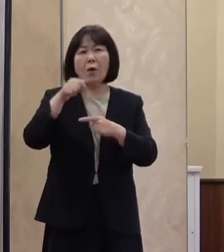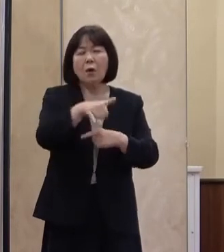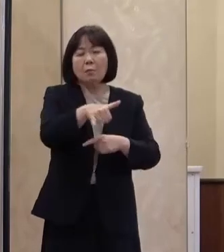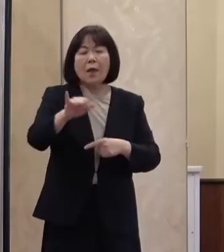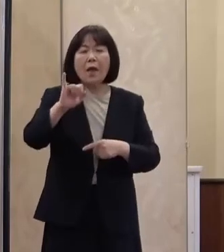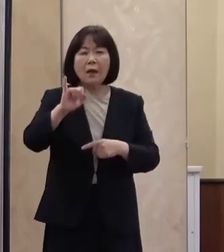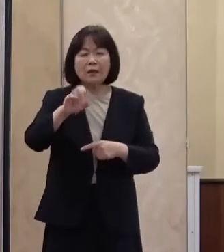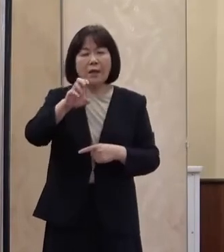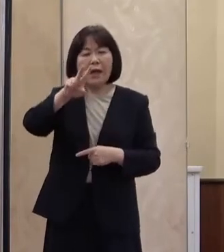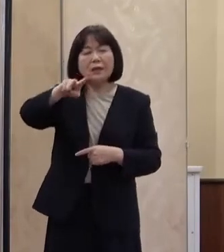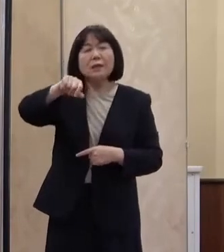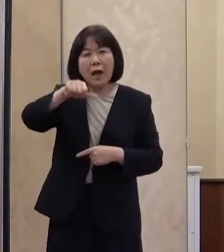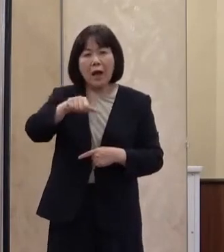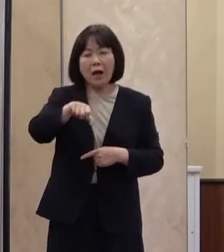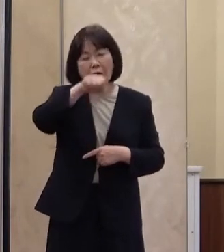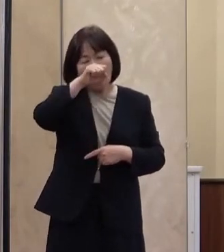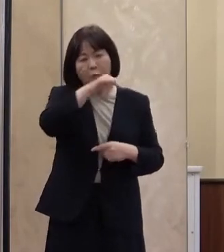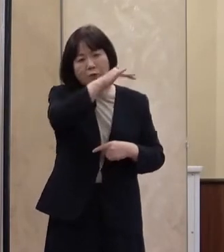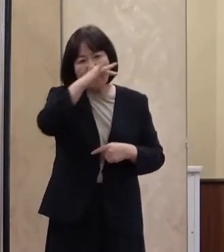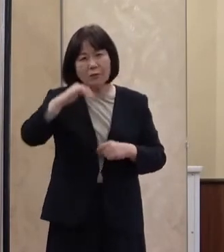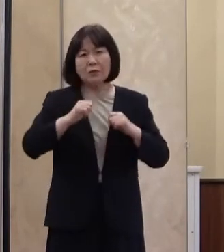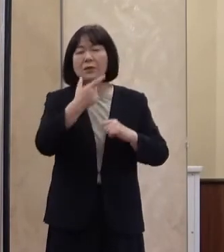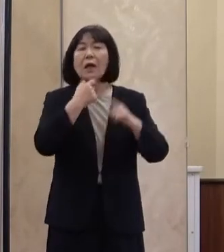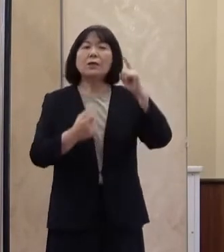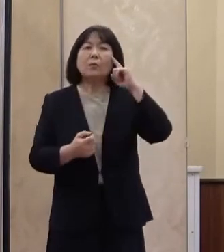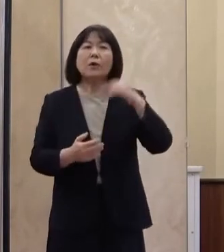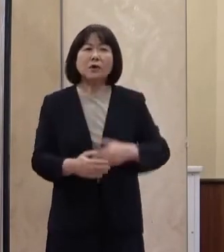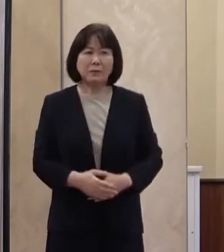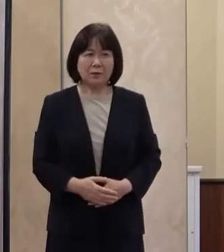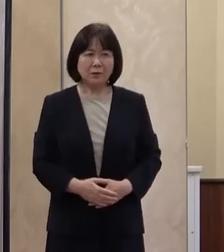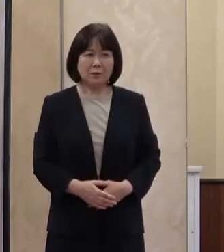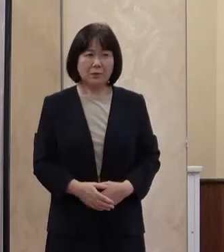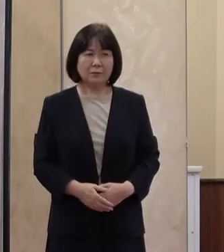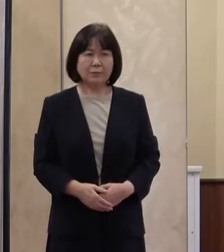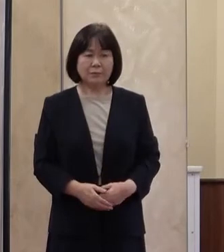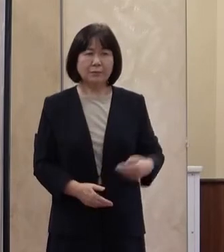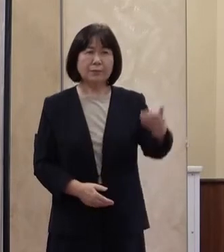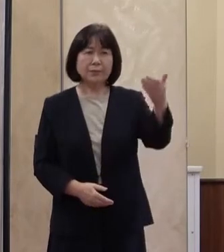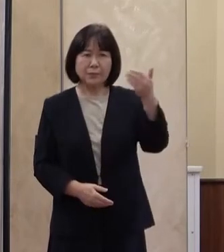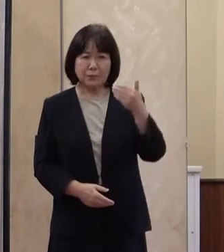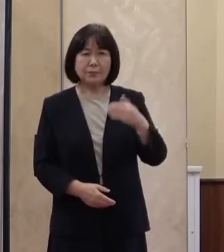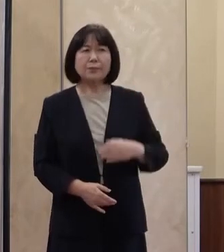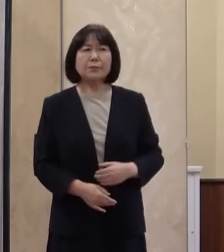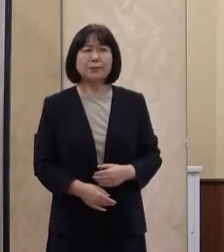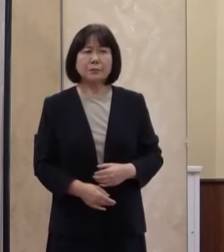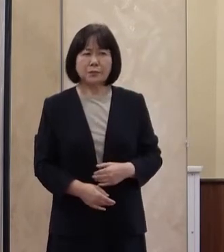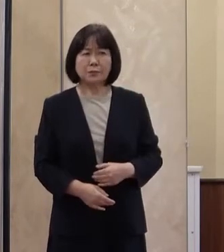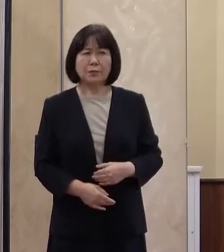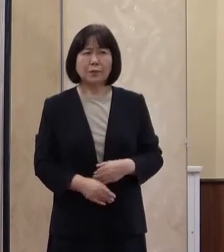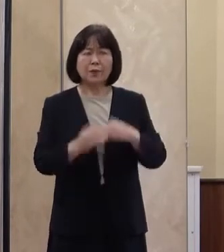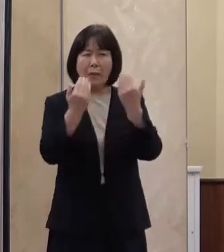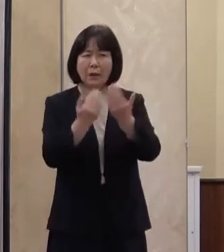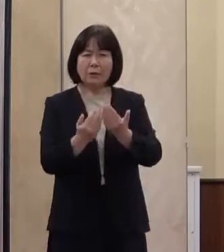ぜひやっていきたいと思います。 投資額を下げて GoTo インフラ負担しない可能性は全く考えないということ。